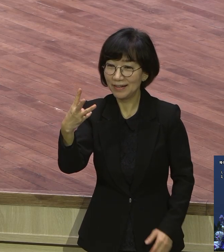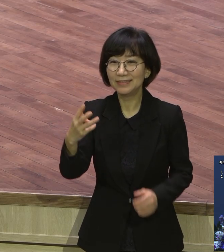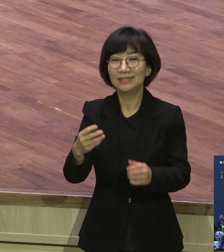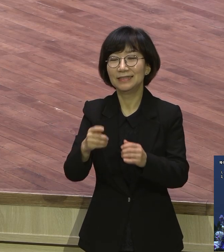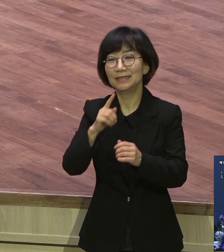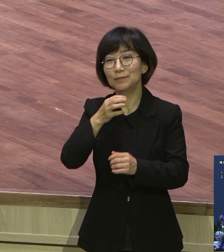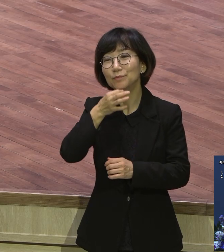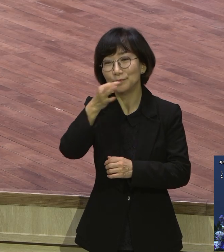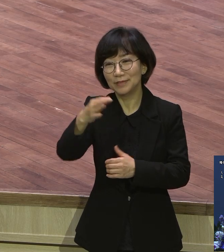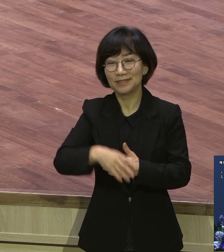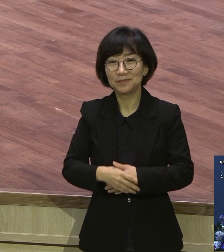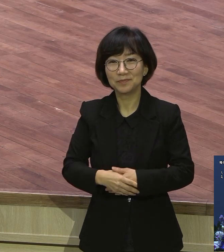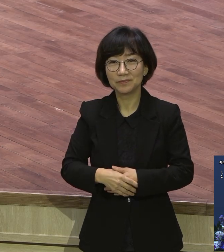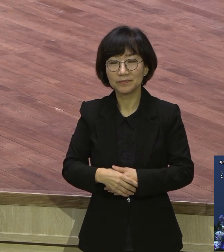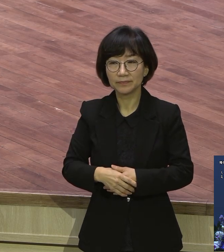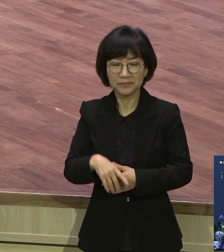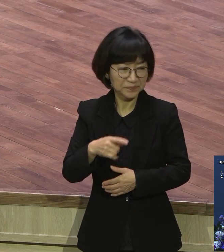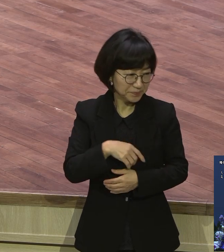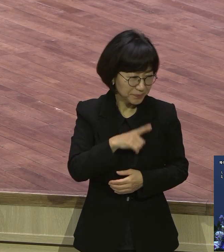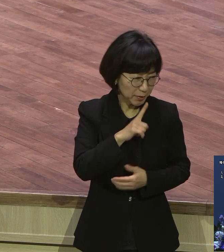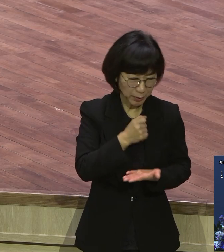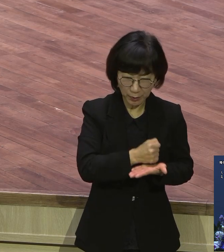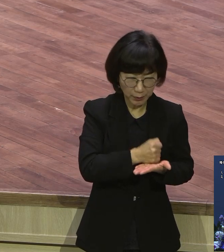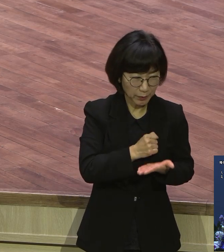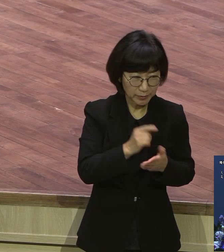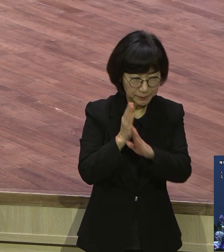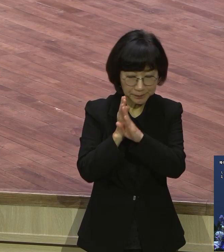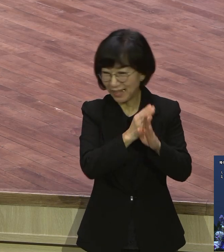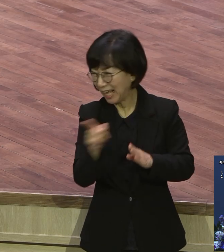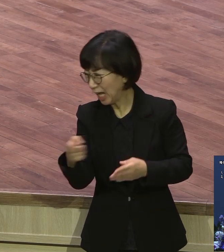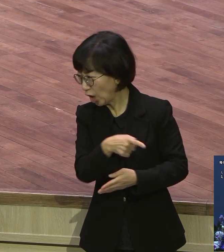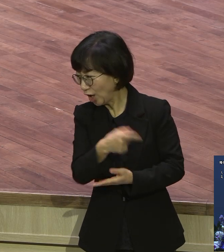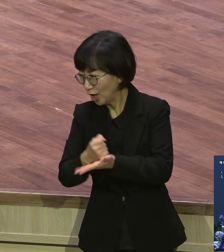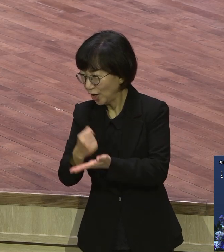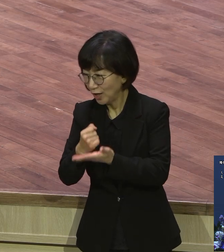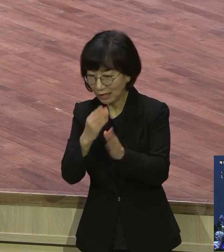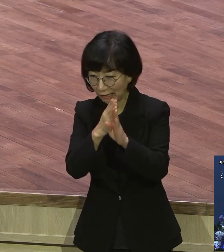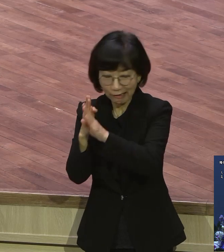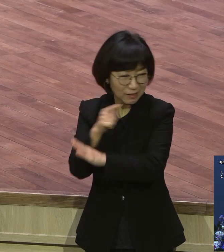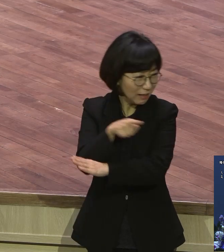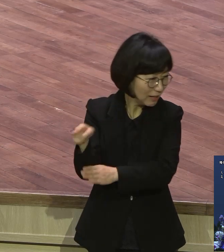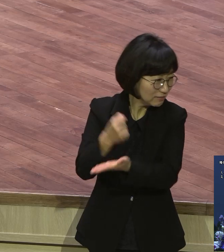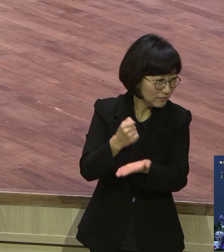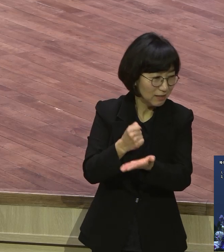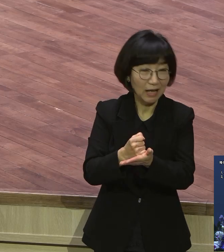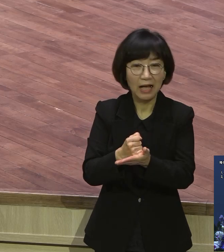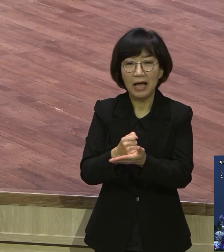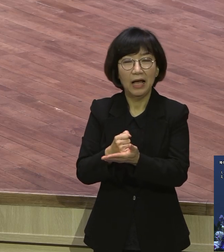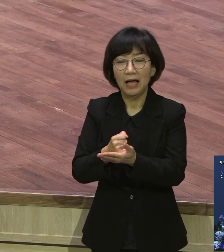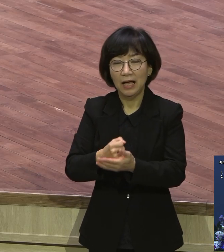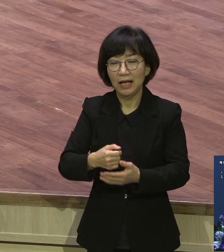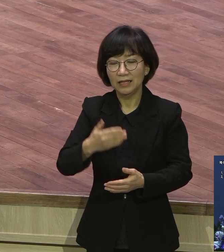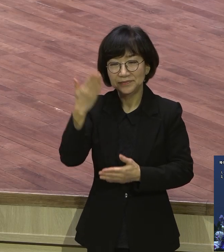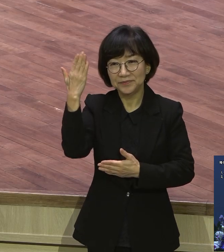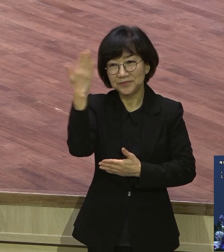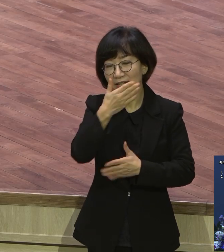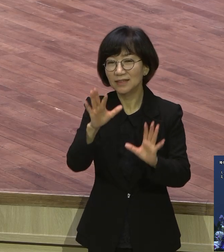여기서 이 말하고 저기서 저 말하고 이 사람 만나 저 사람 융보고 그 청결지 못한 자의